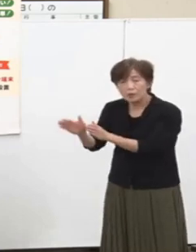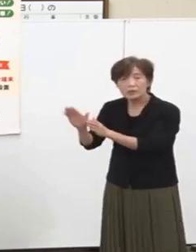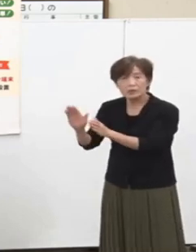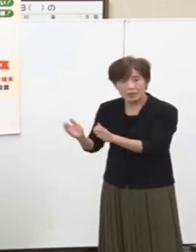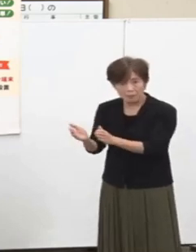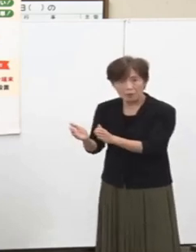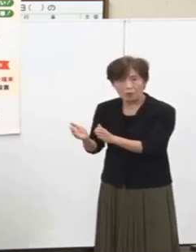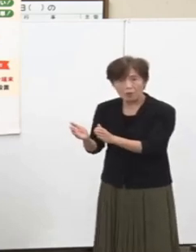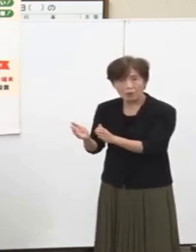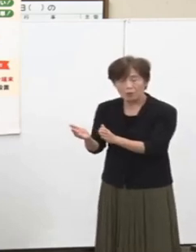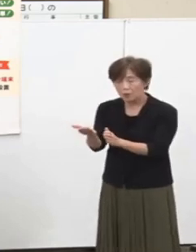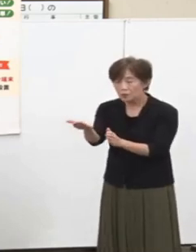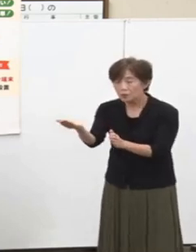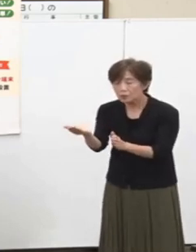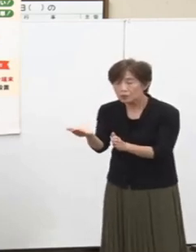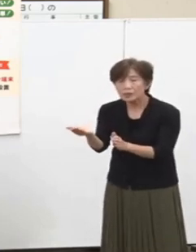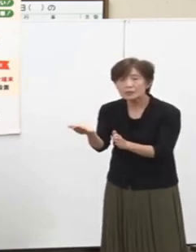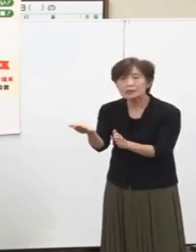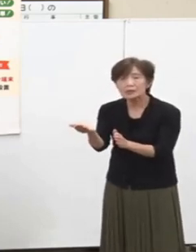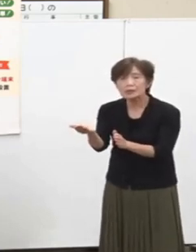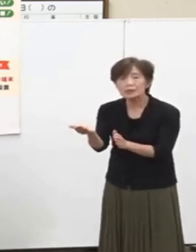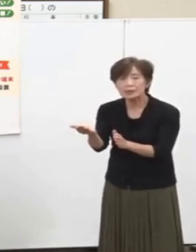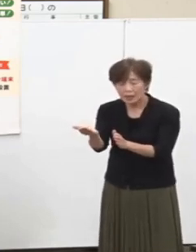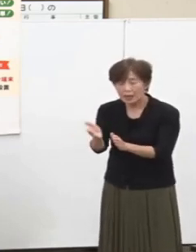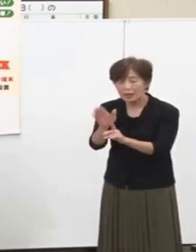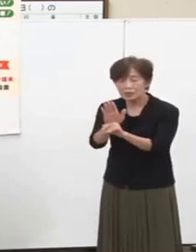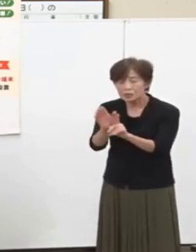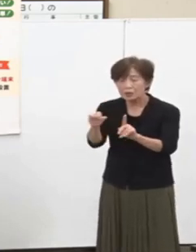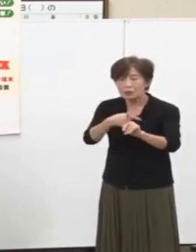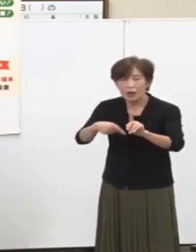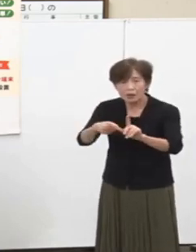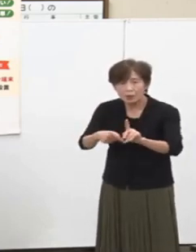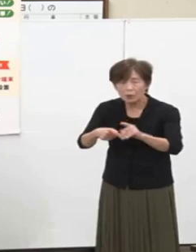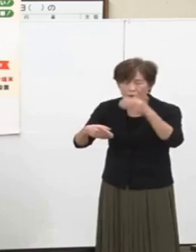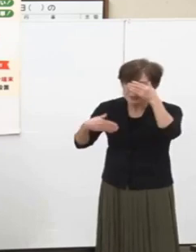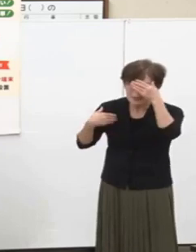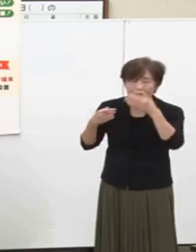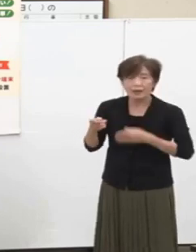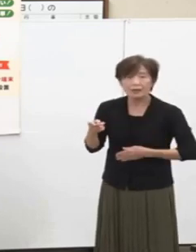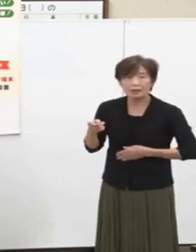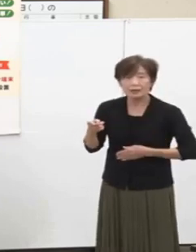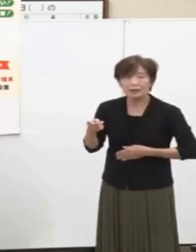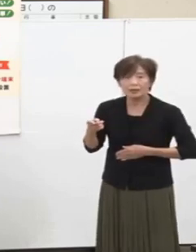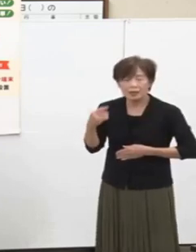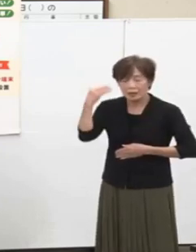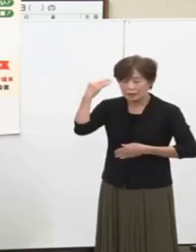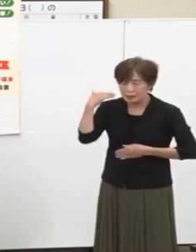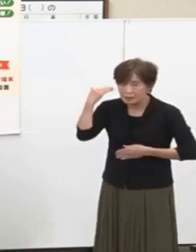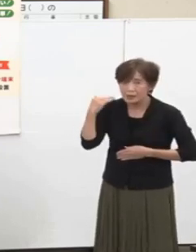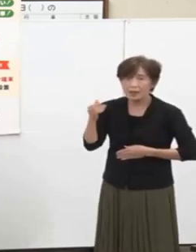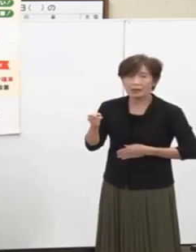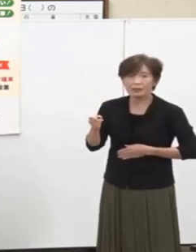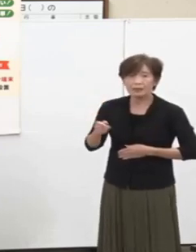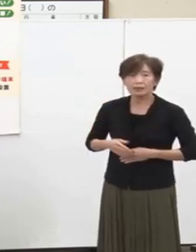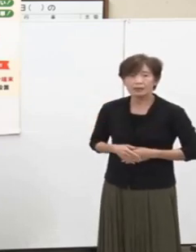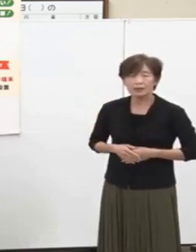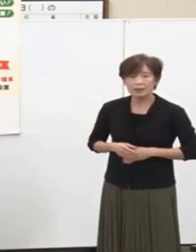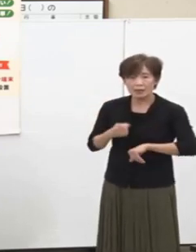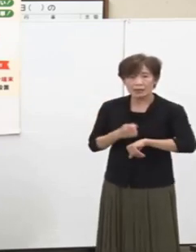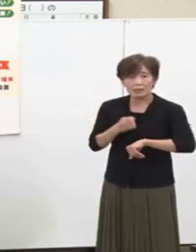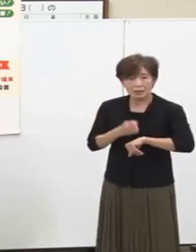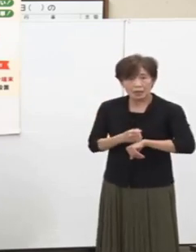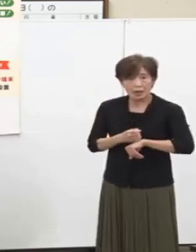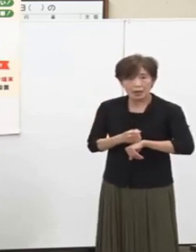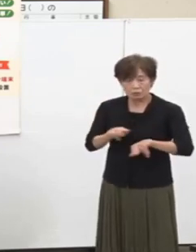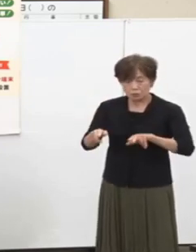がそういったものがあるとそもそも知らないとか聞いてないとかですね、そうするとせっかく用意した